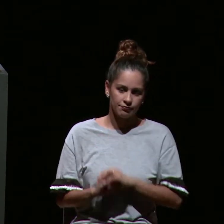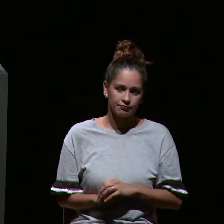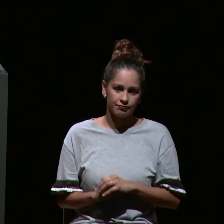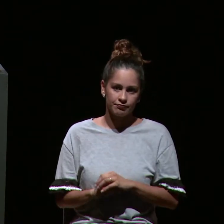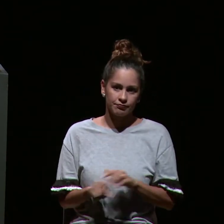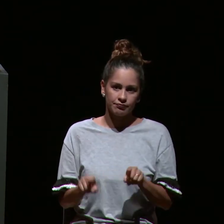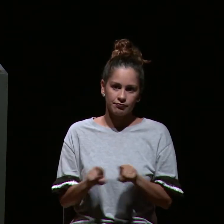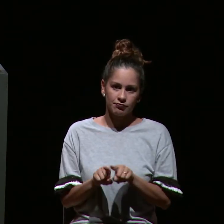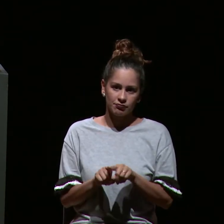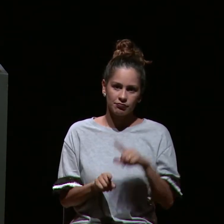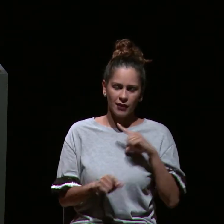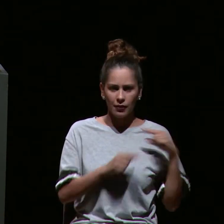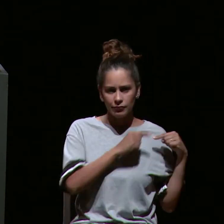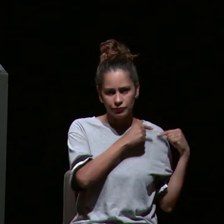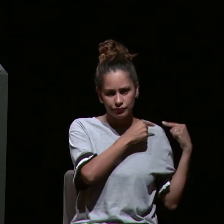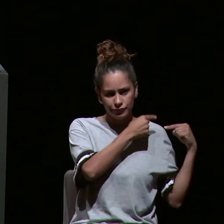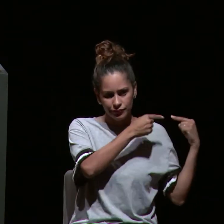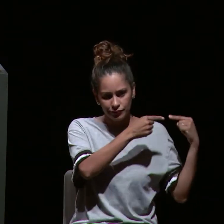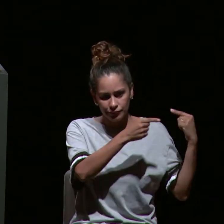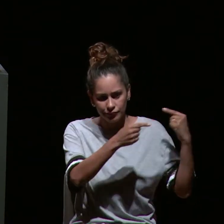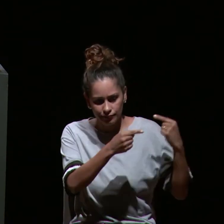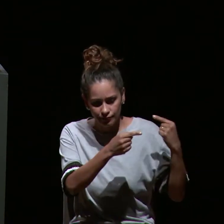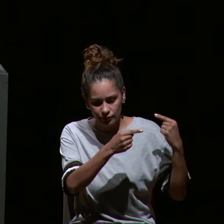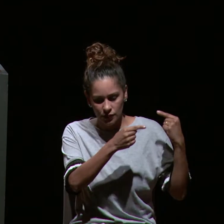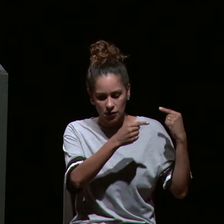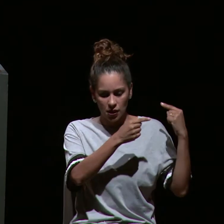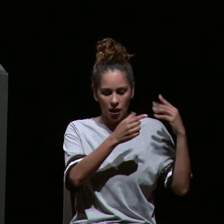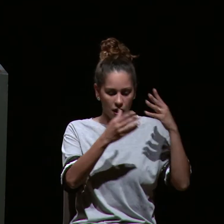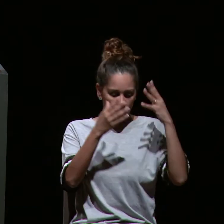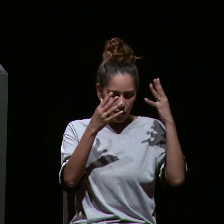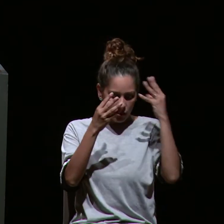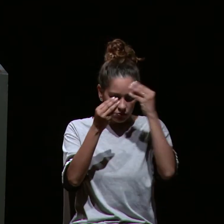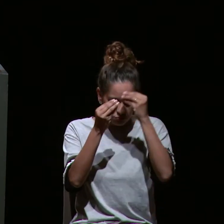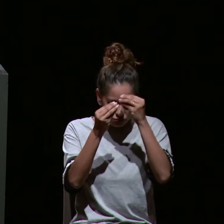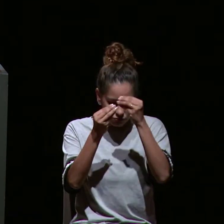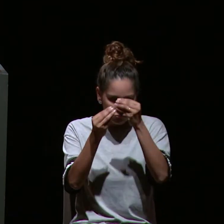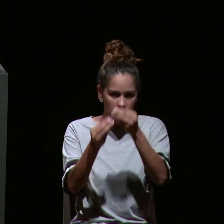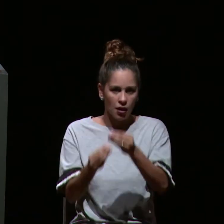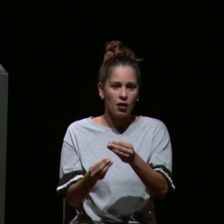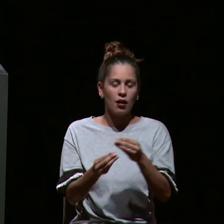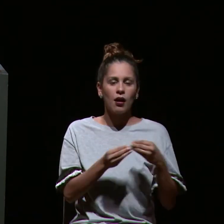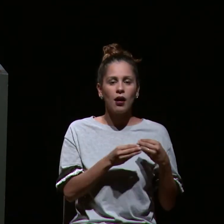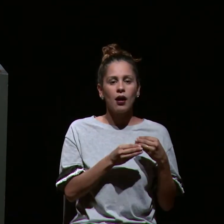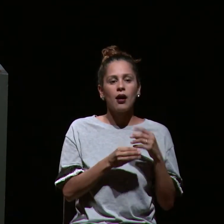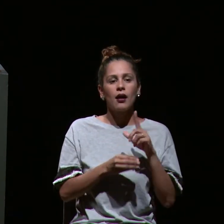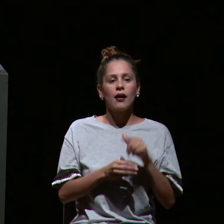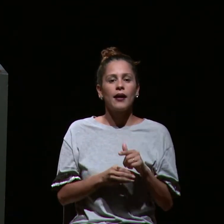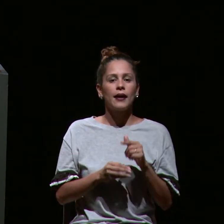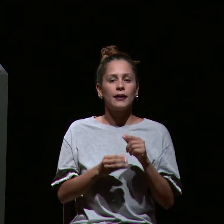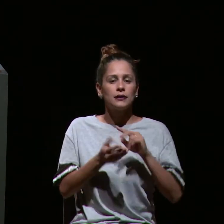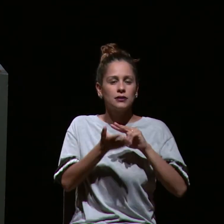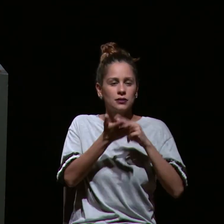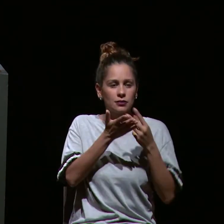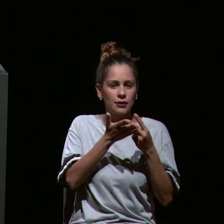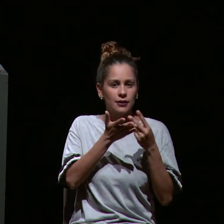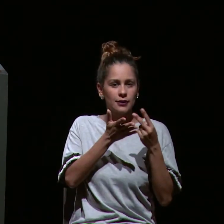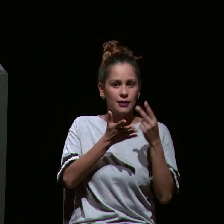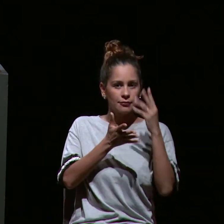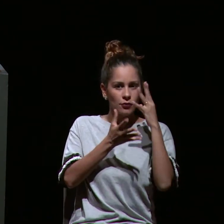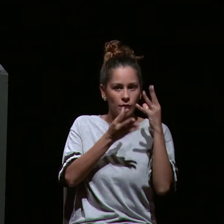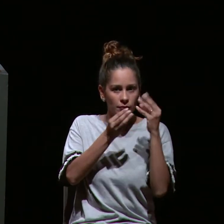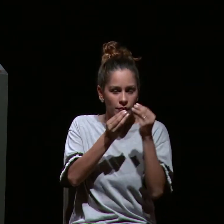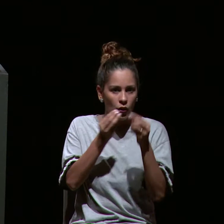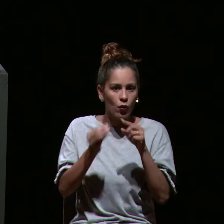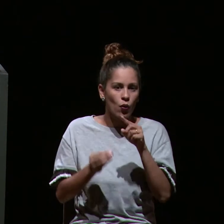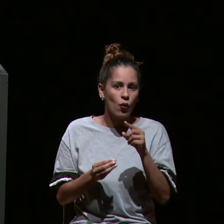destas heranças promotoras de um mundo diverso, aberto a diferentes cognições e interpretações, tem sido uma das principais tarefas de